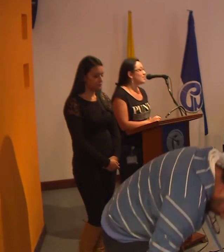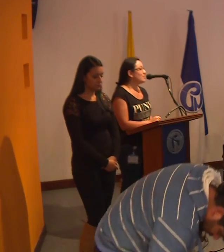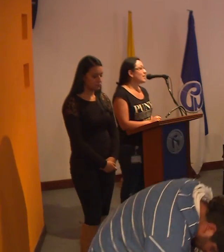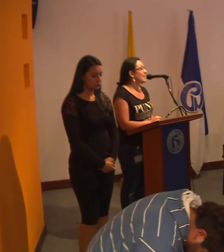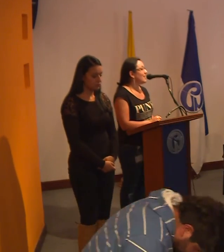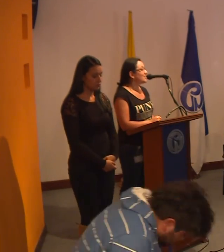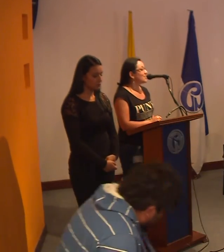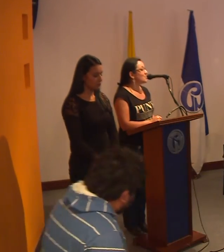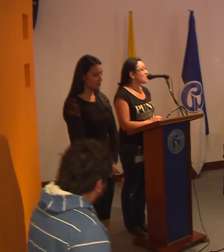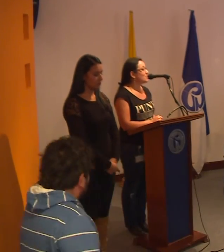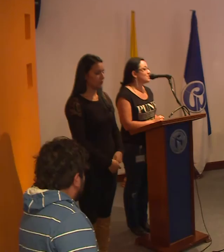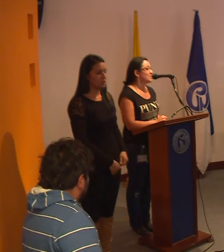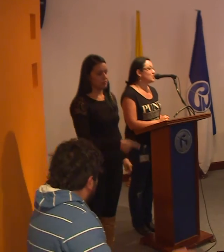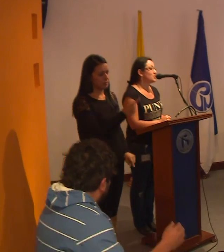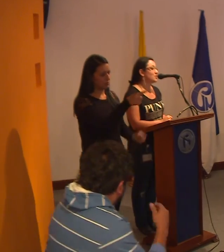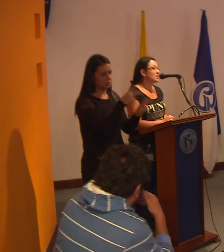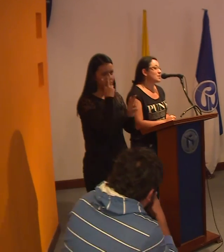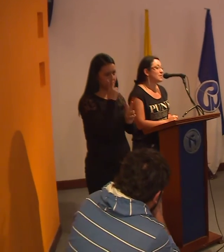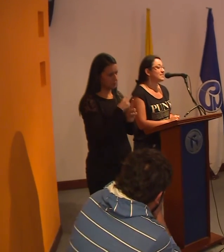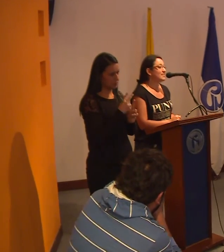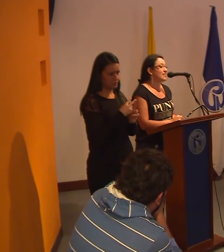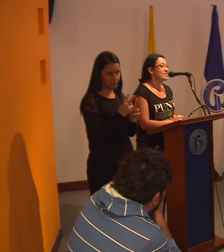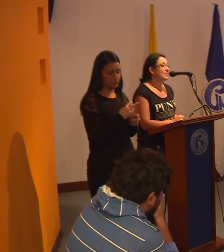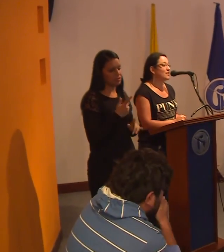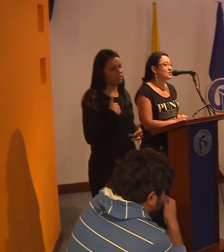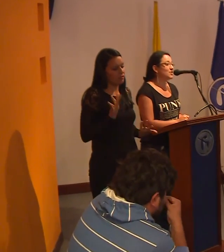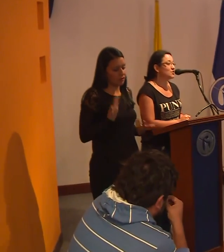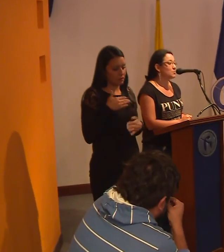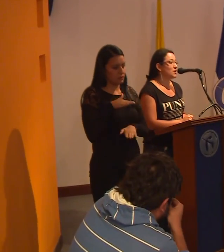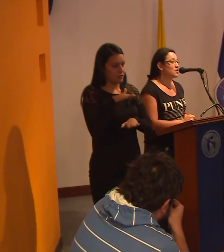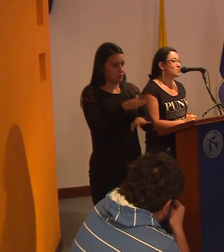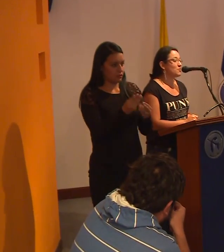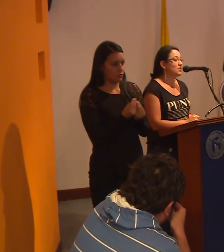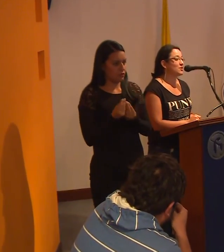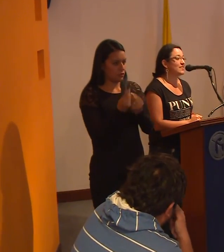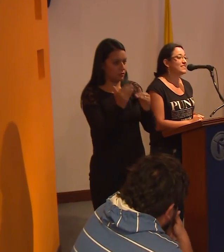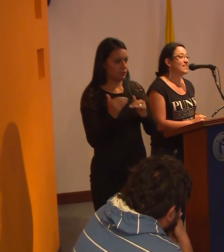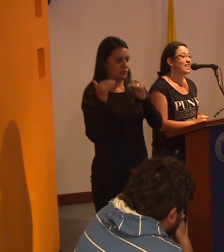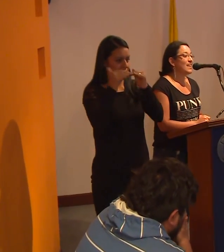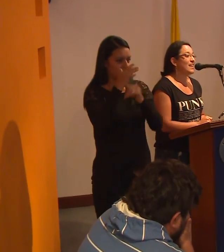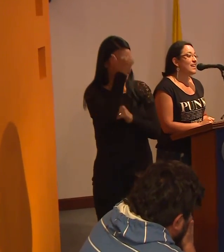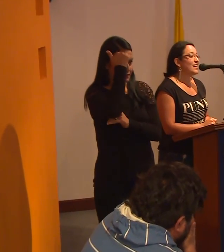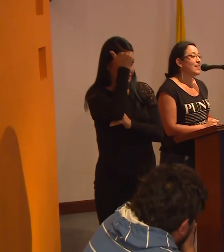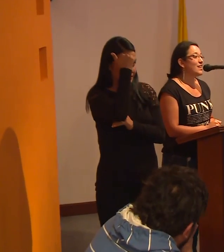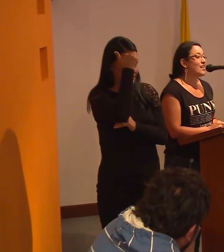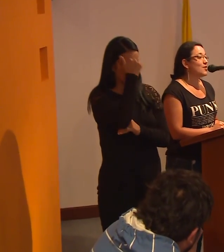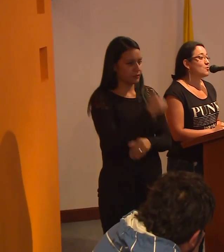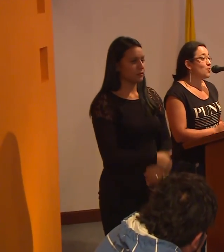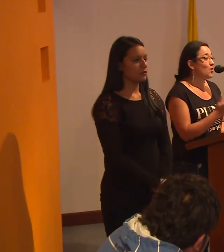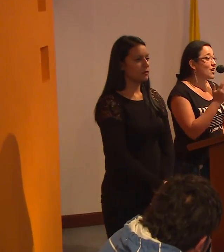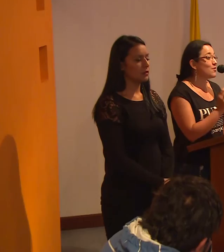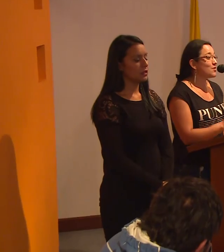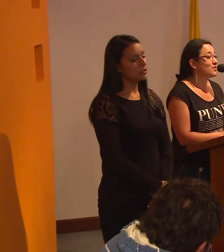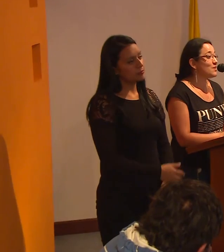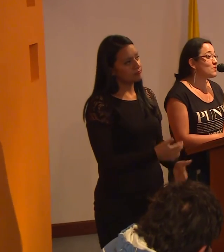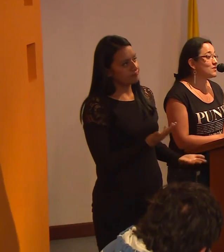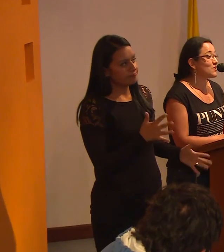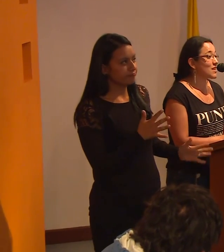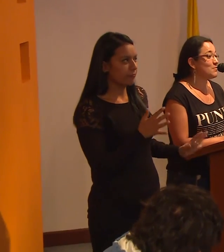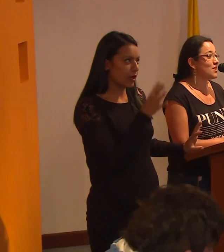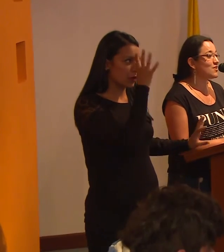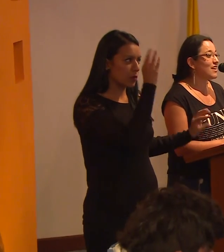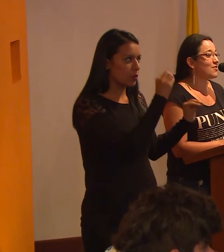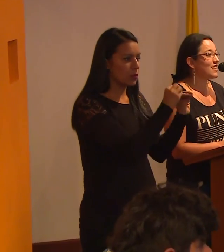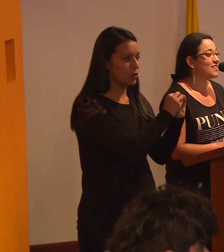Bueno, para los que no me conocen, yo soy representante al Consejo Superior de Profesores. Un poco de acuerdo con el